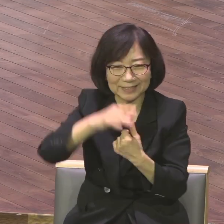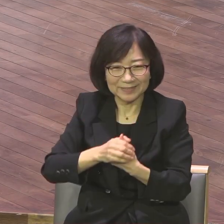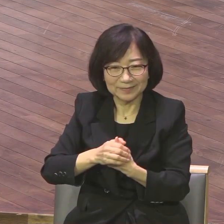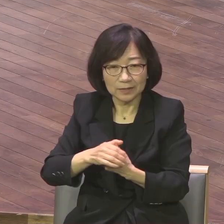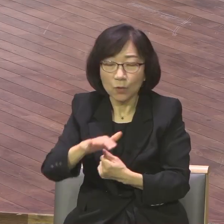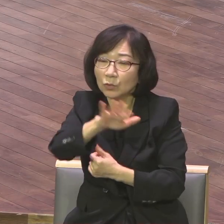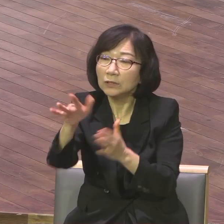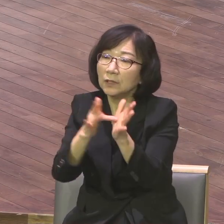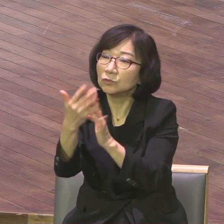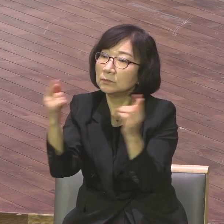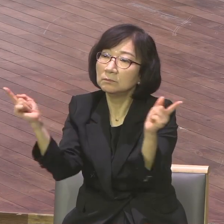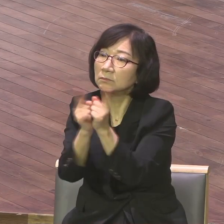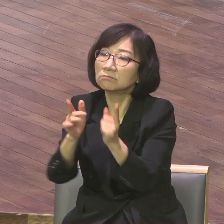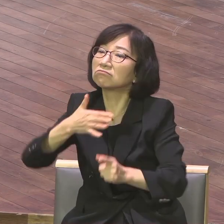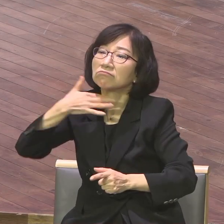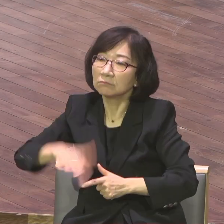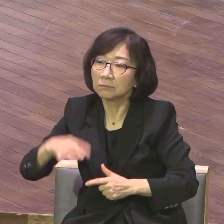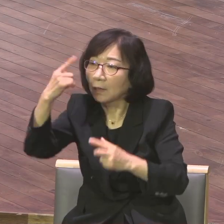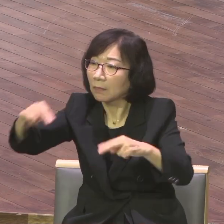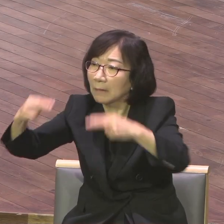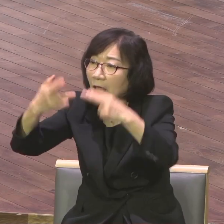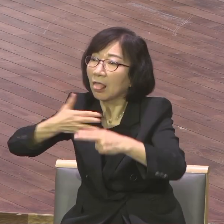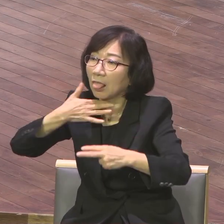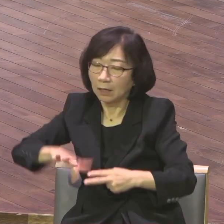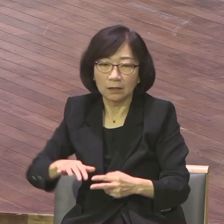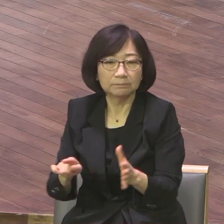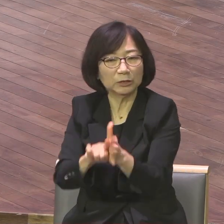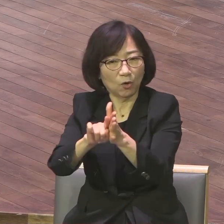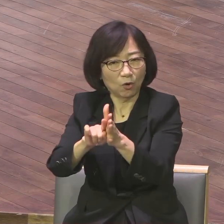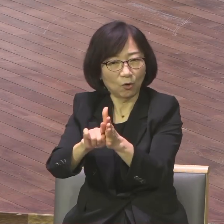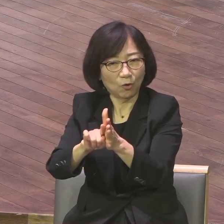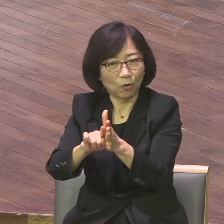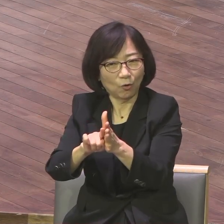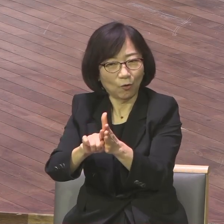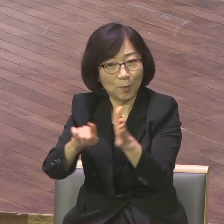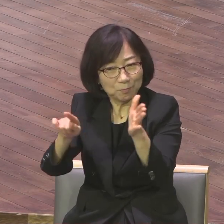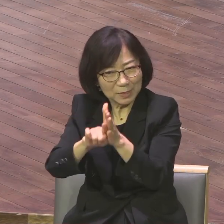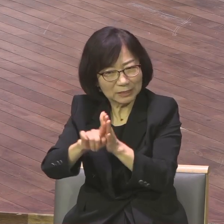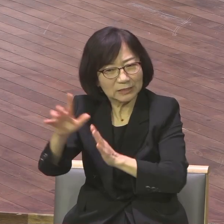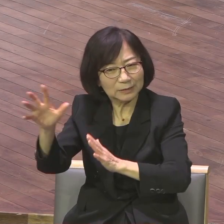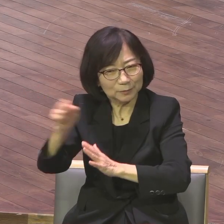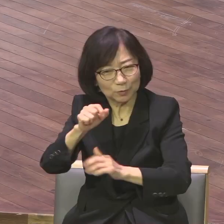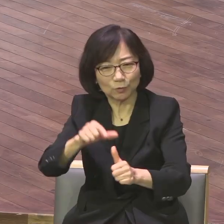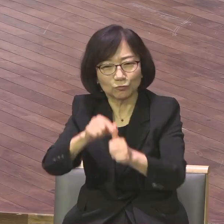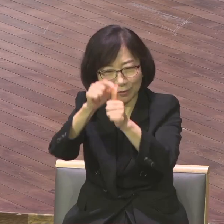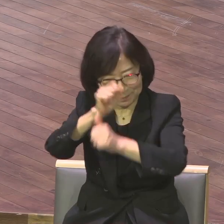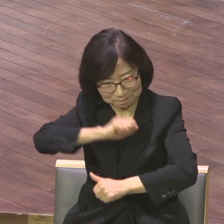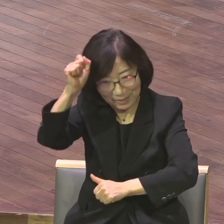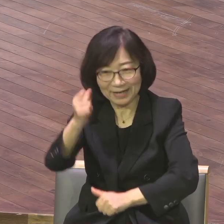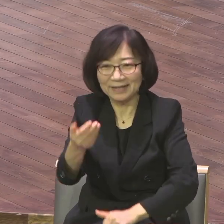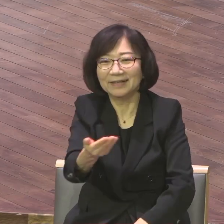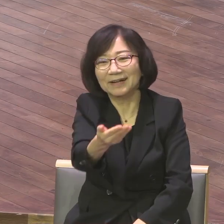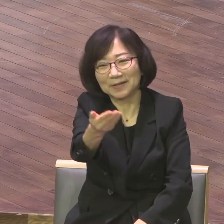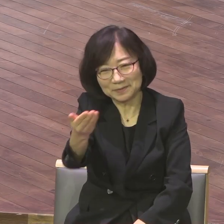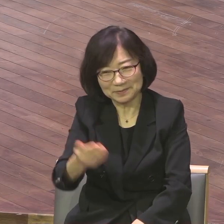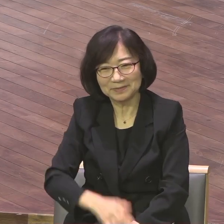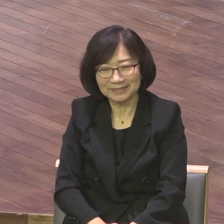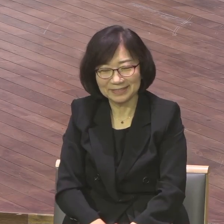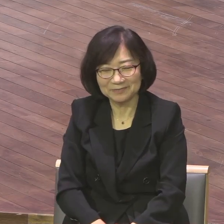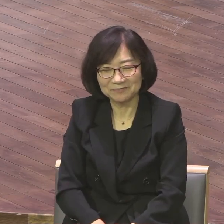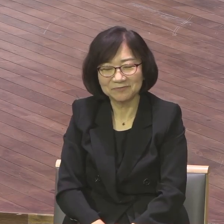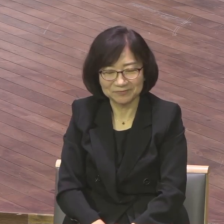믿는 자, 믿음으로 구원 얻는 자. 예수님께서 이 땅에 오신 이유는요, 택한 받은